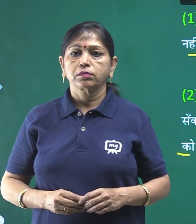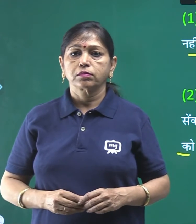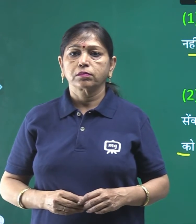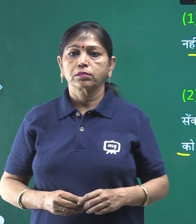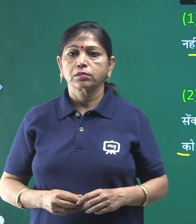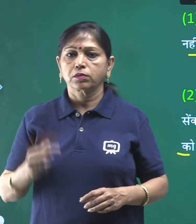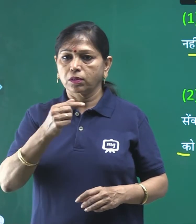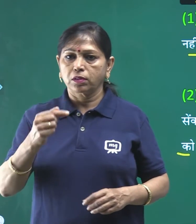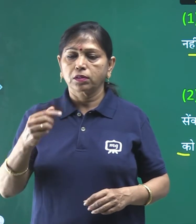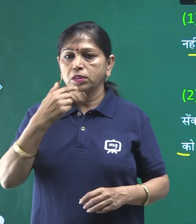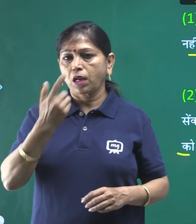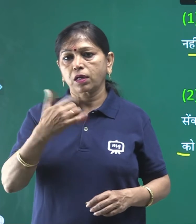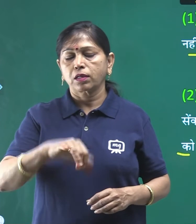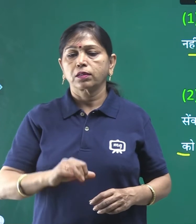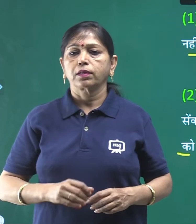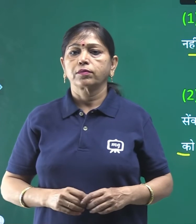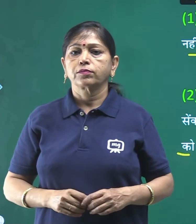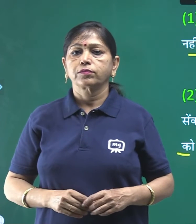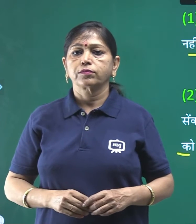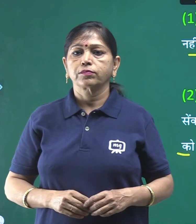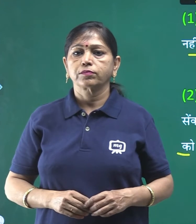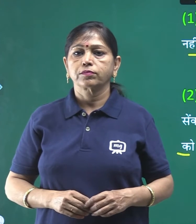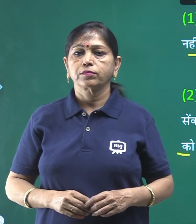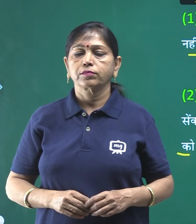रिक्त स्थान कहते हैं।